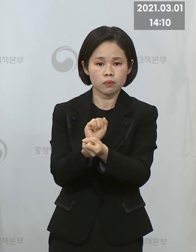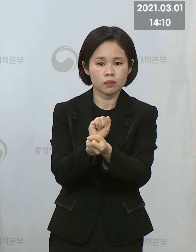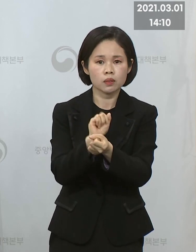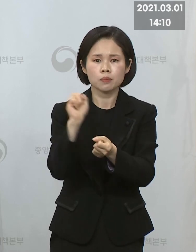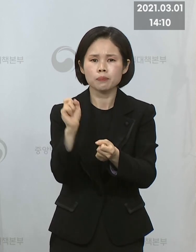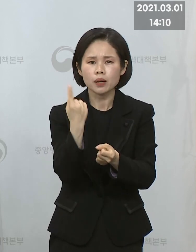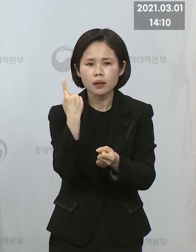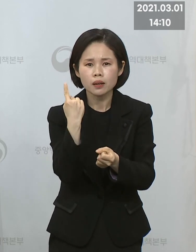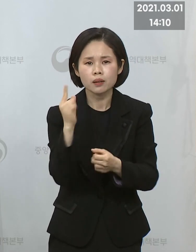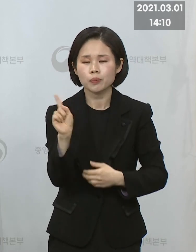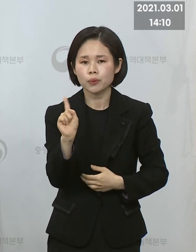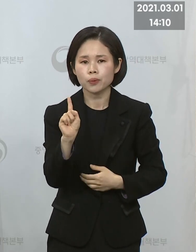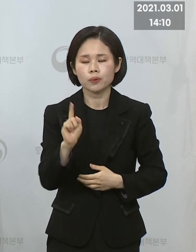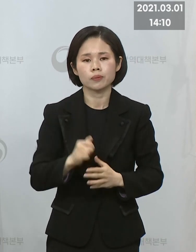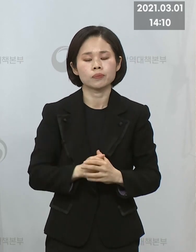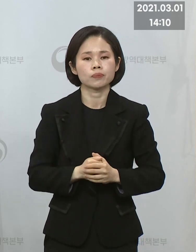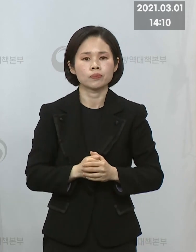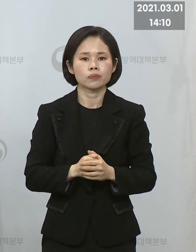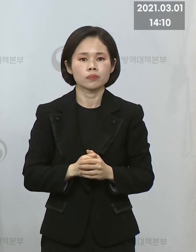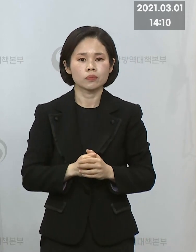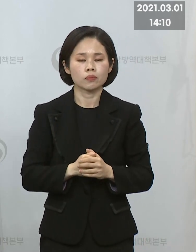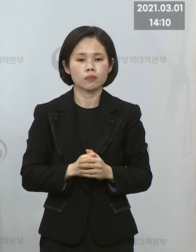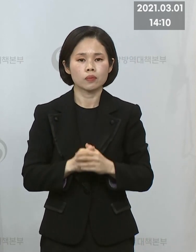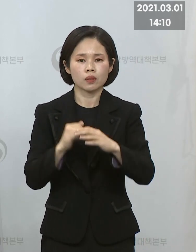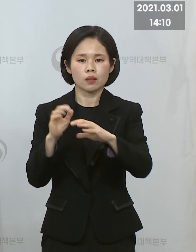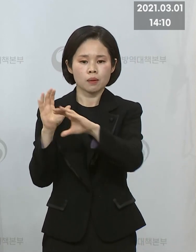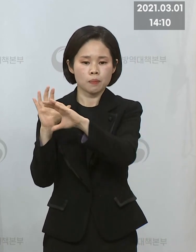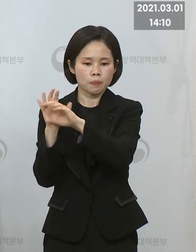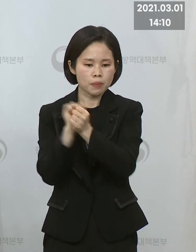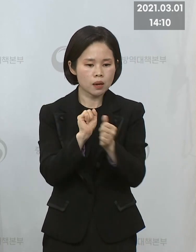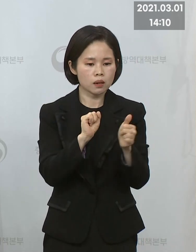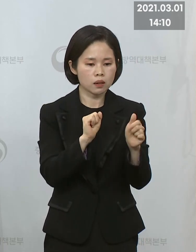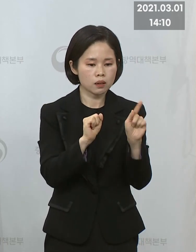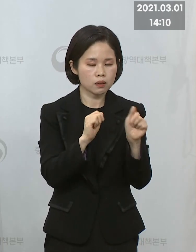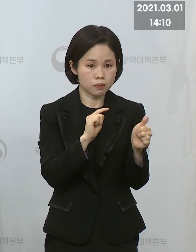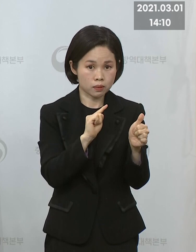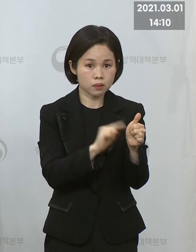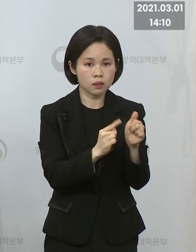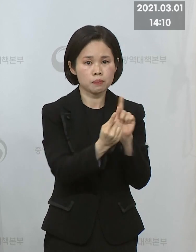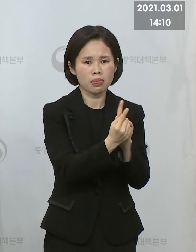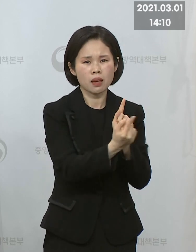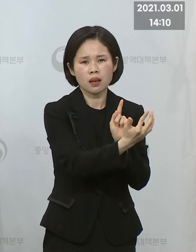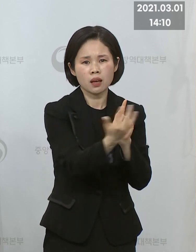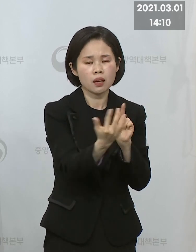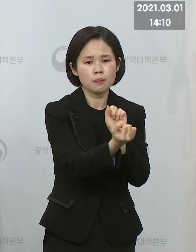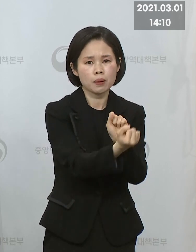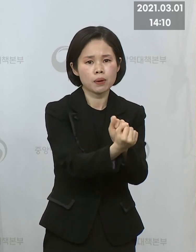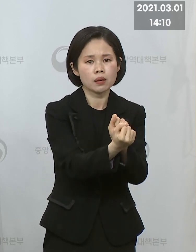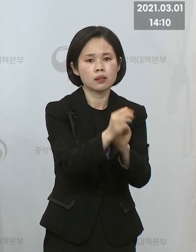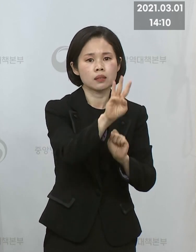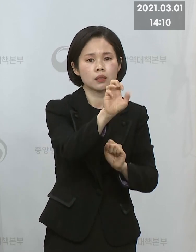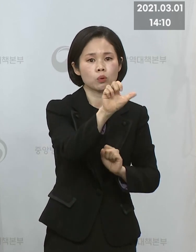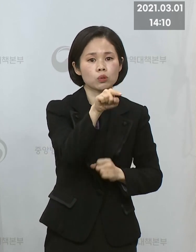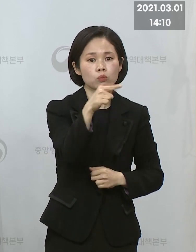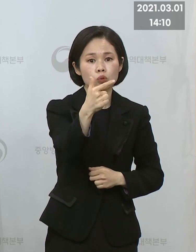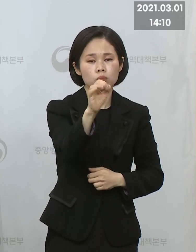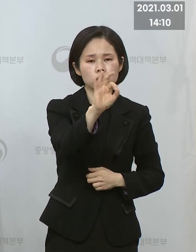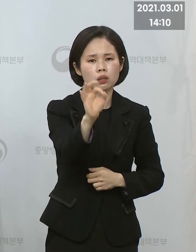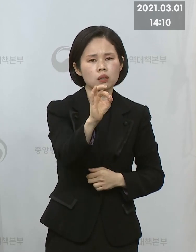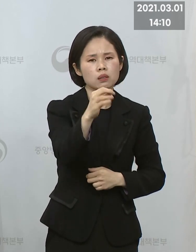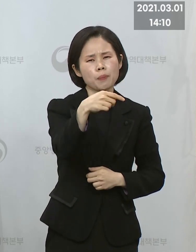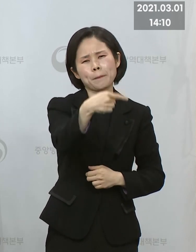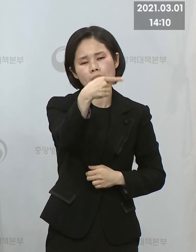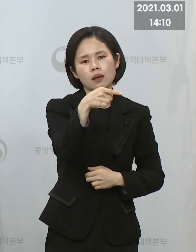확진자의 주요한 감염 경로를 보면 선행 확진자의 접촉으로 인한 경우가 35.6%로